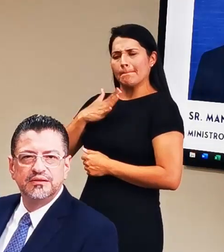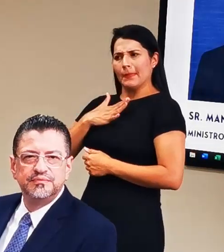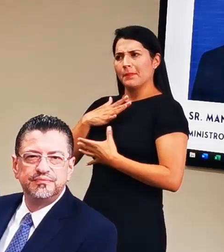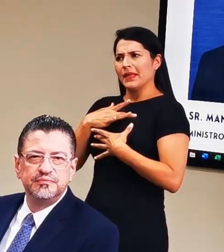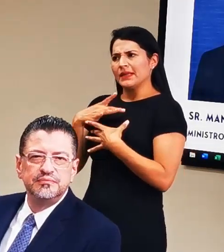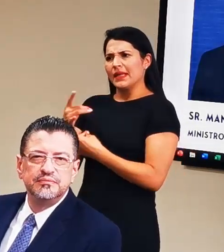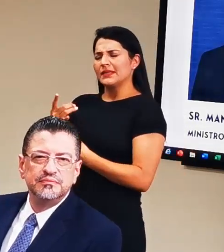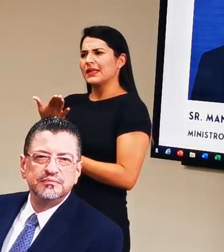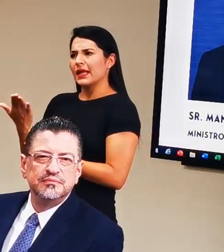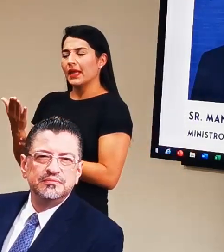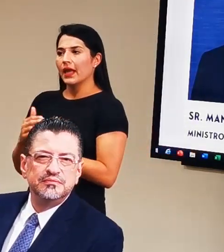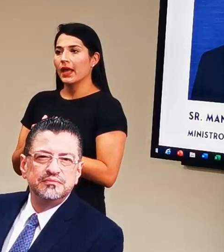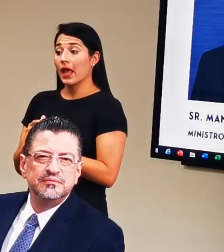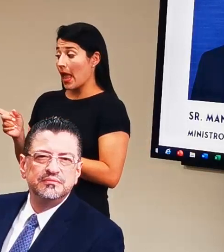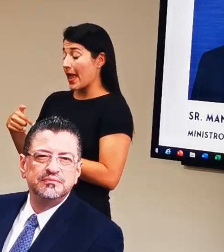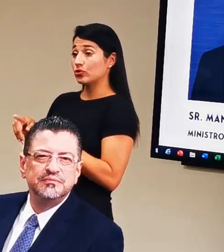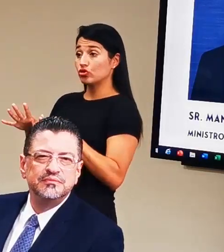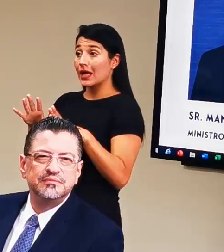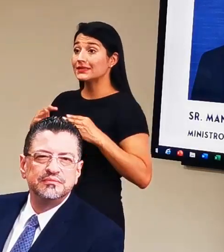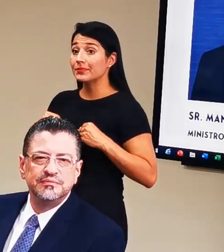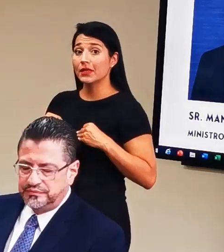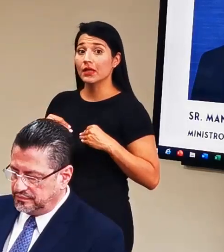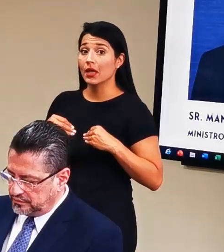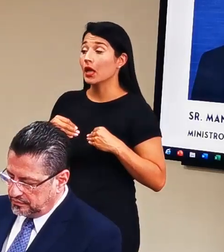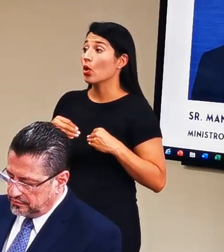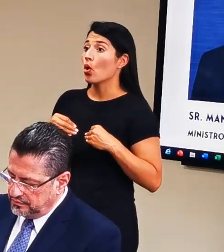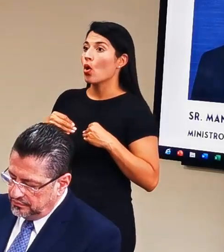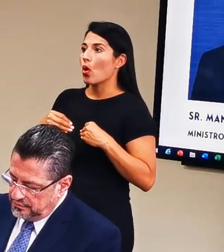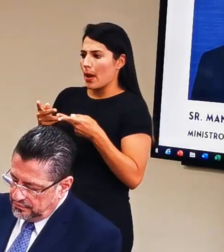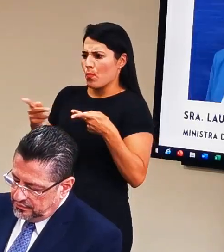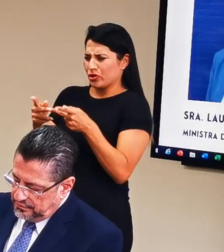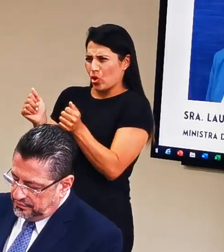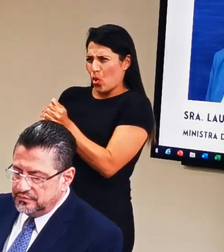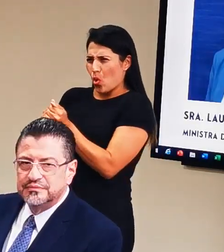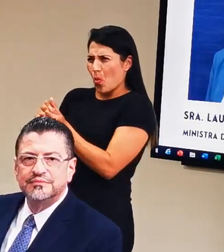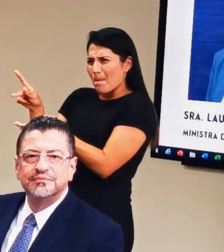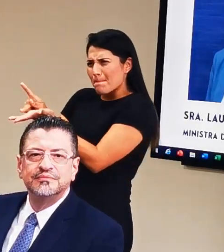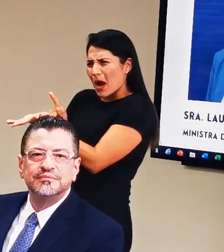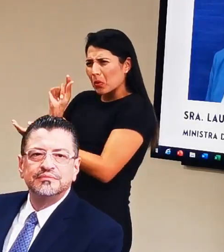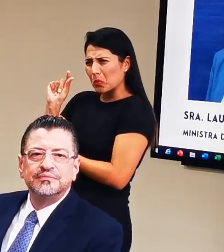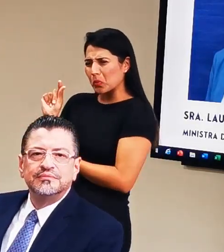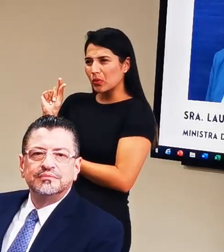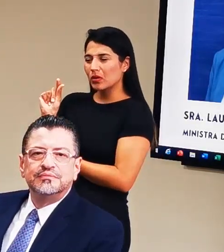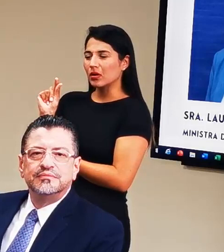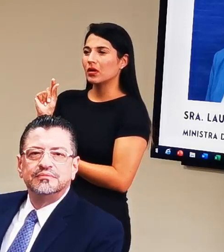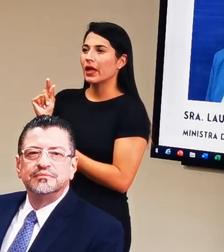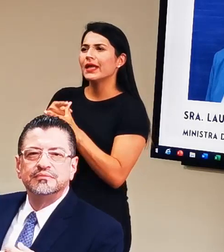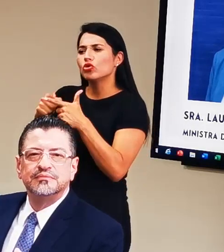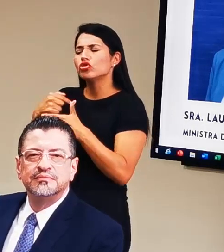la atención el asunto que ellos hayan aceptado teniendo un ingreso tan, pero tan bajo, don Rodrigo. Entonces yo quisiera un criterio suyo